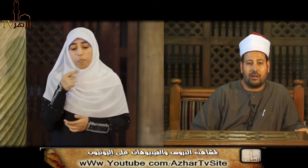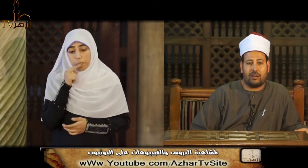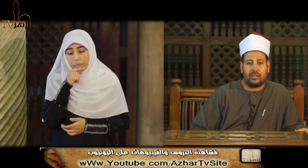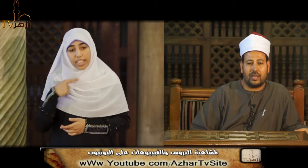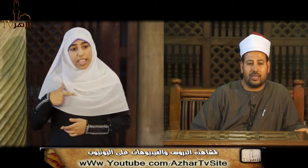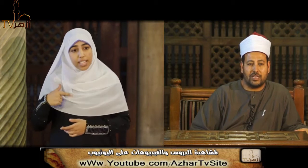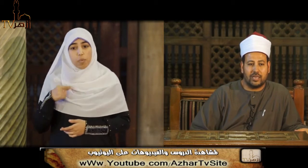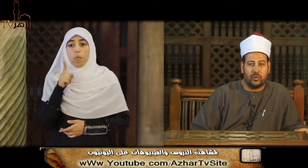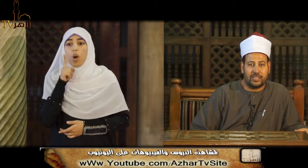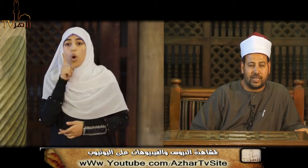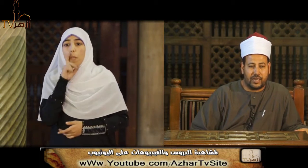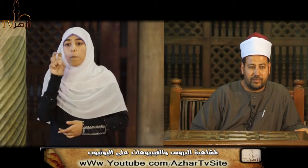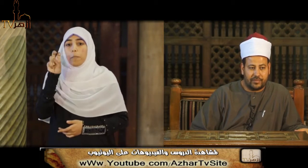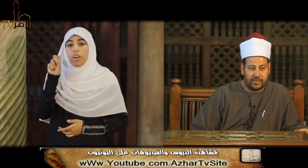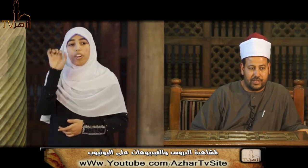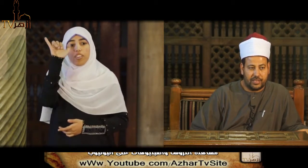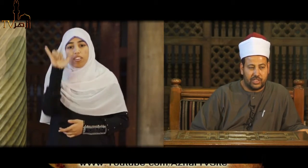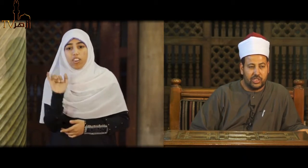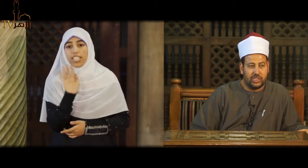ولما أراد أن يتزوجها